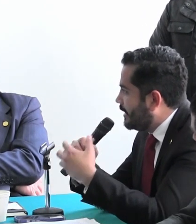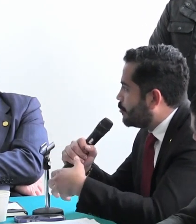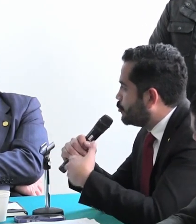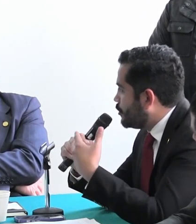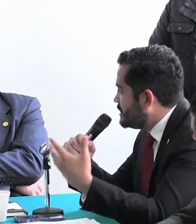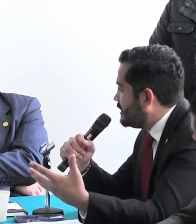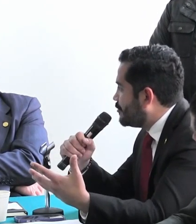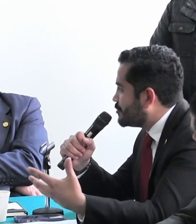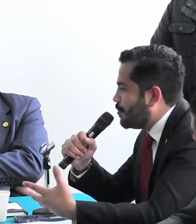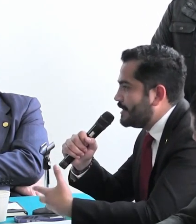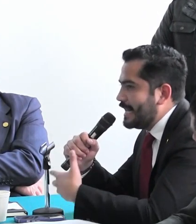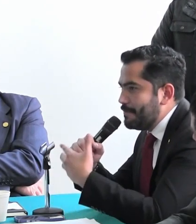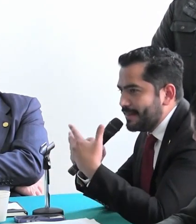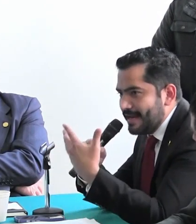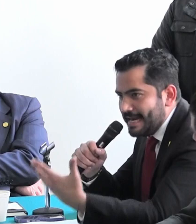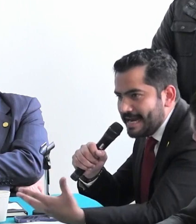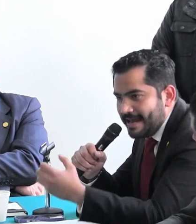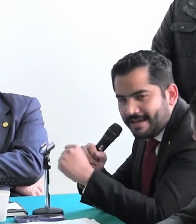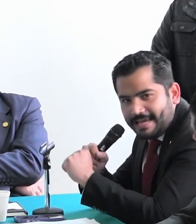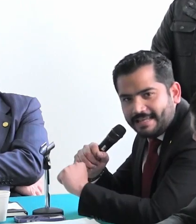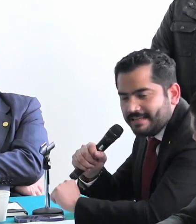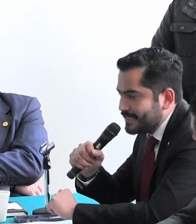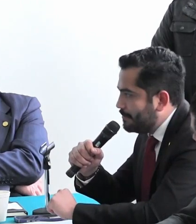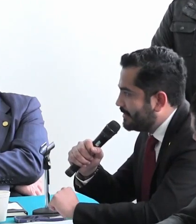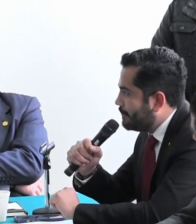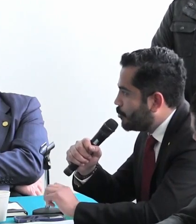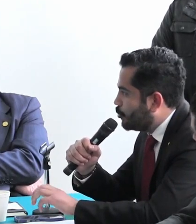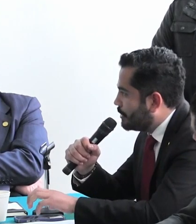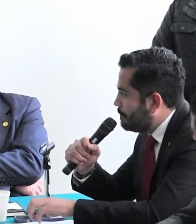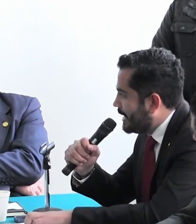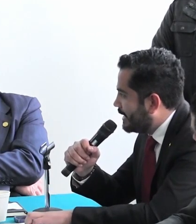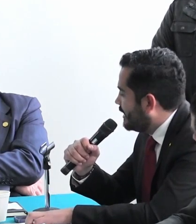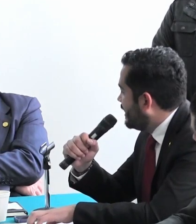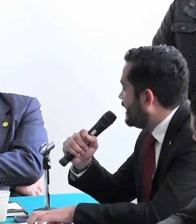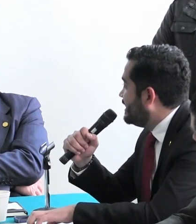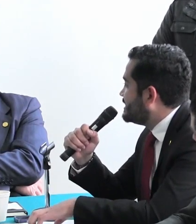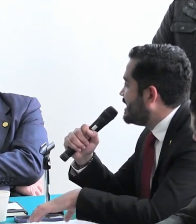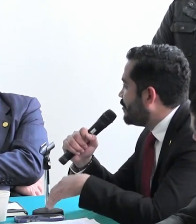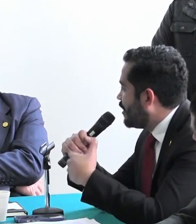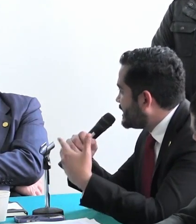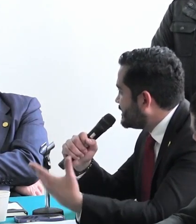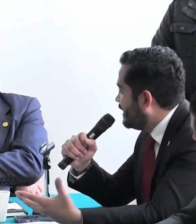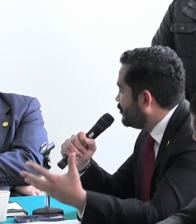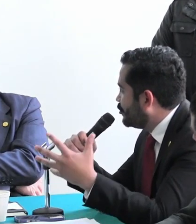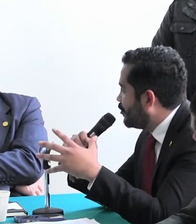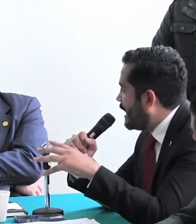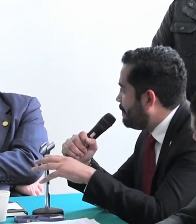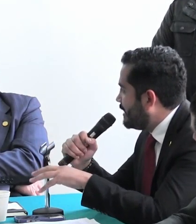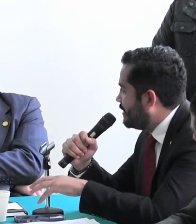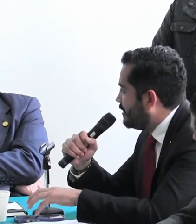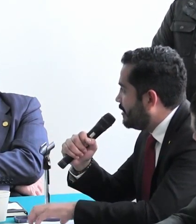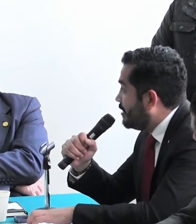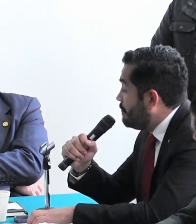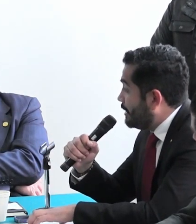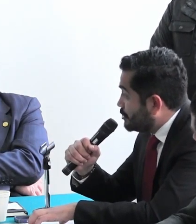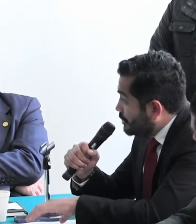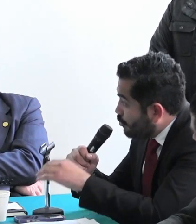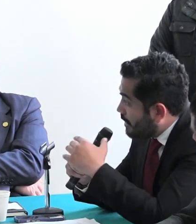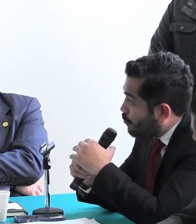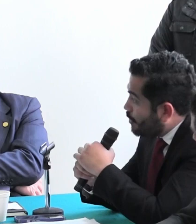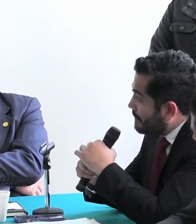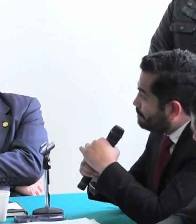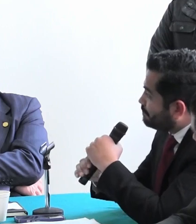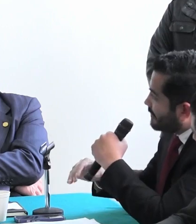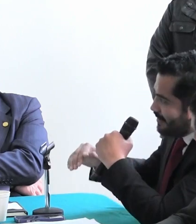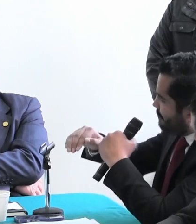bosques ecoturísticos como el de la Magdalena, el de San Bernabé Ocotepec, el de San Nicolás Totolapan. Pero sin